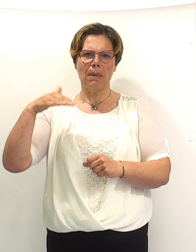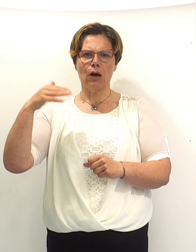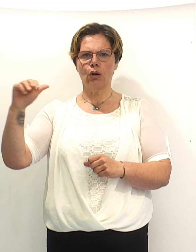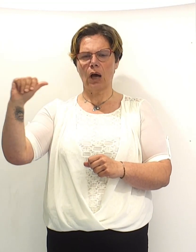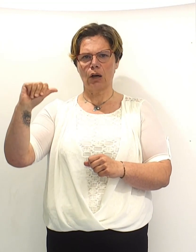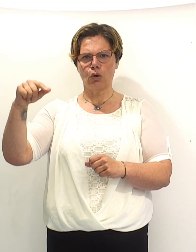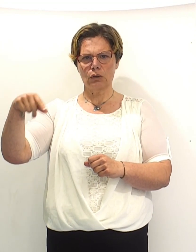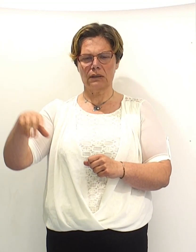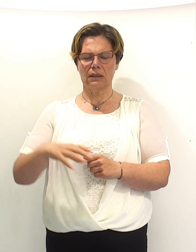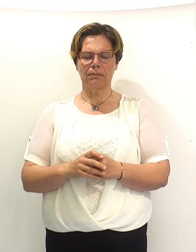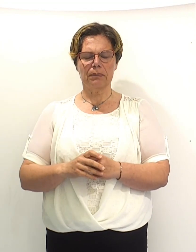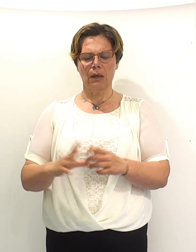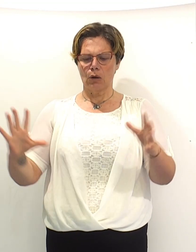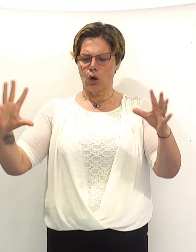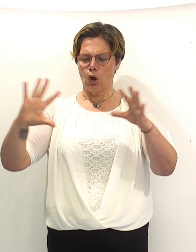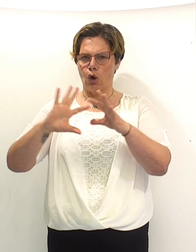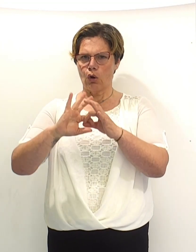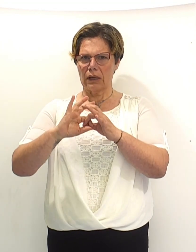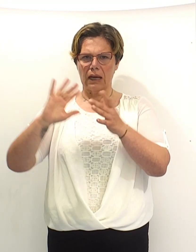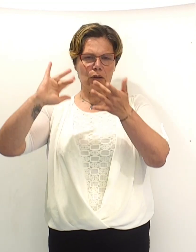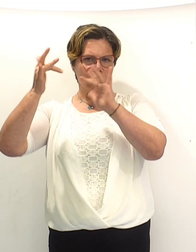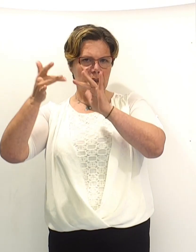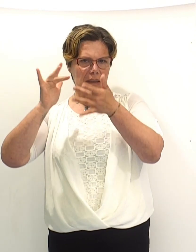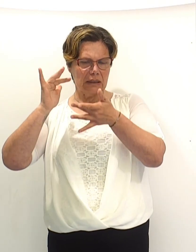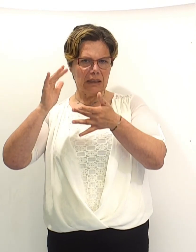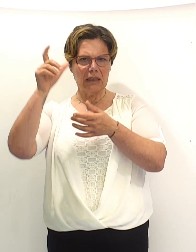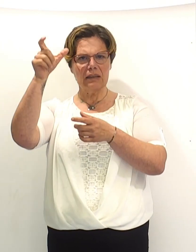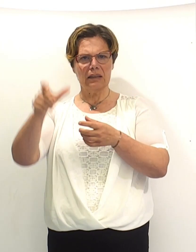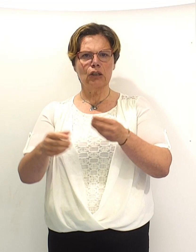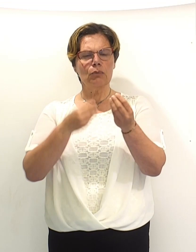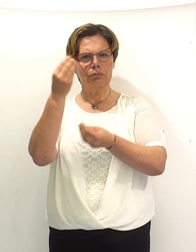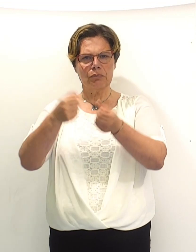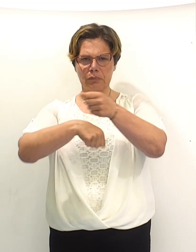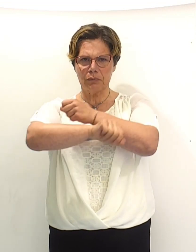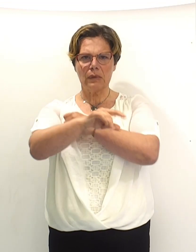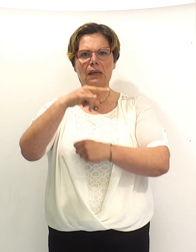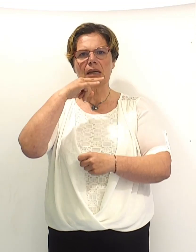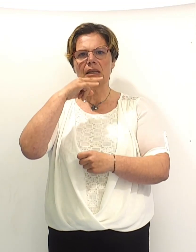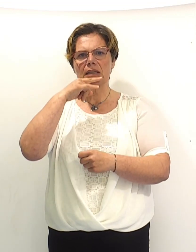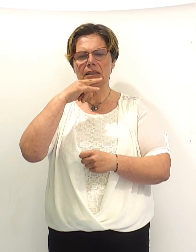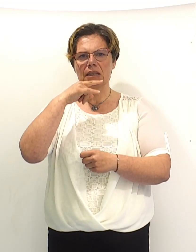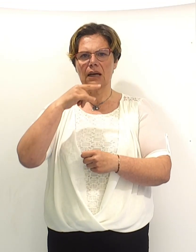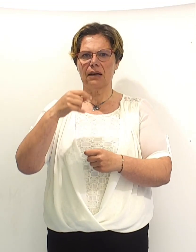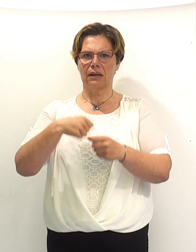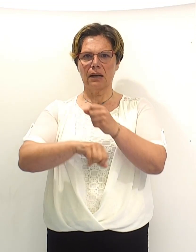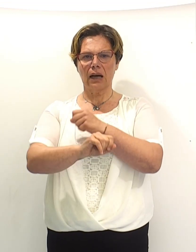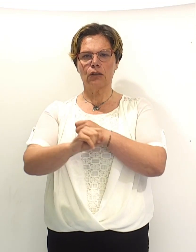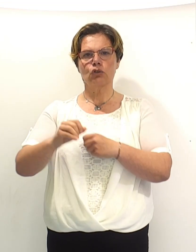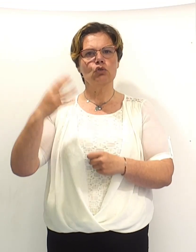Collegato da remoto anche il calciatore dell'Ischia Calcio Giuseppe Maiorano.